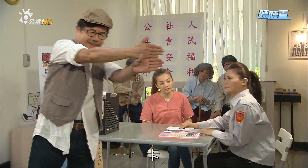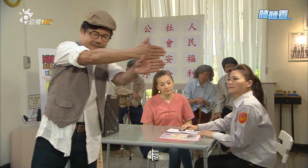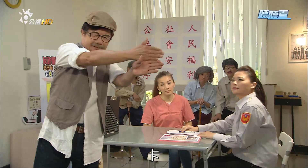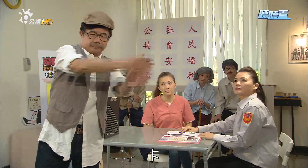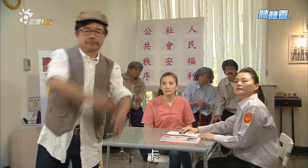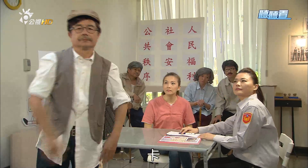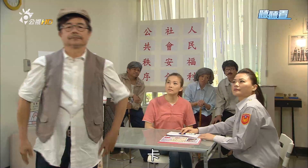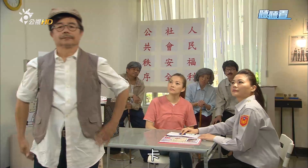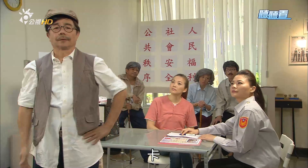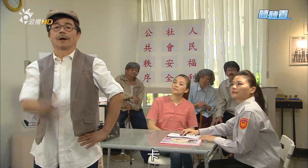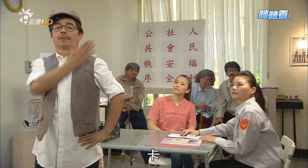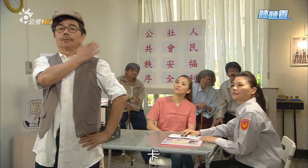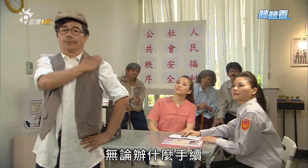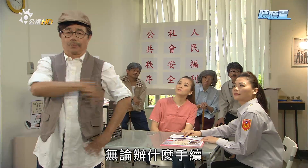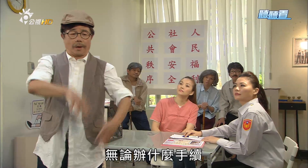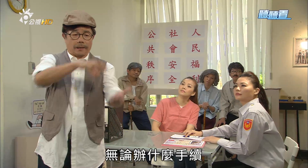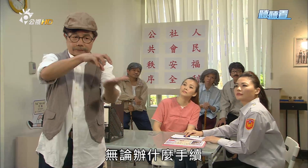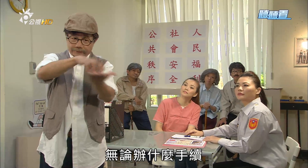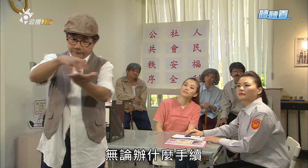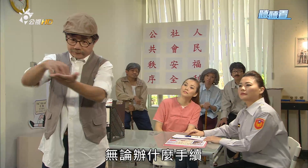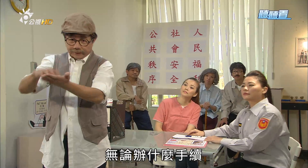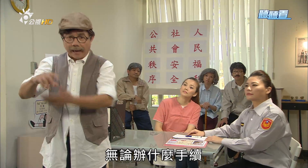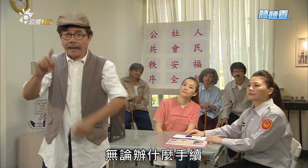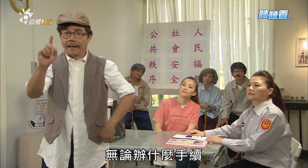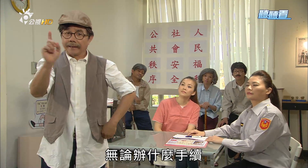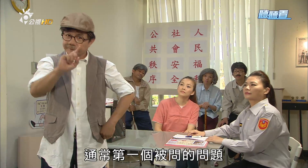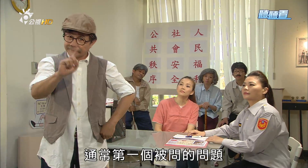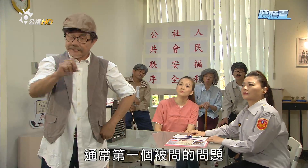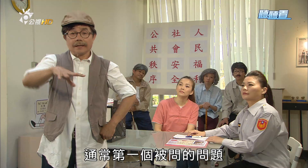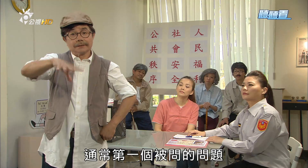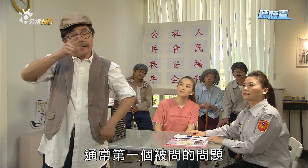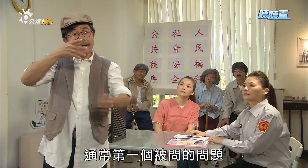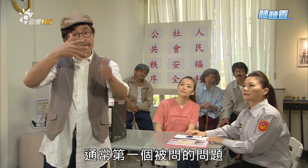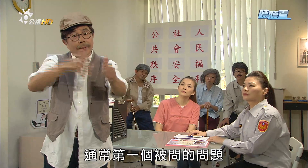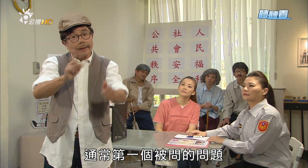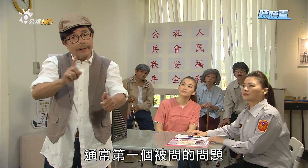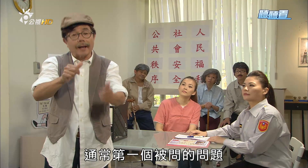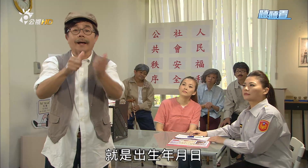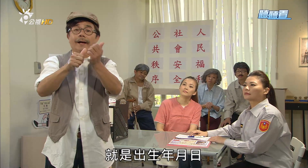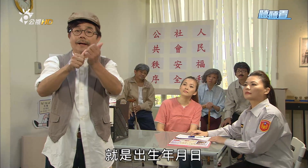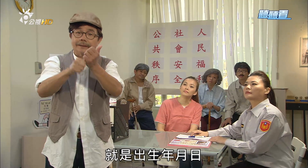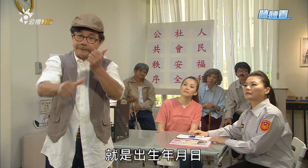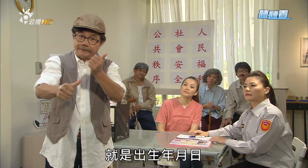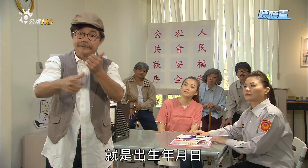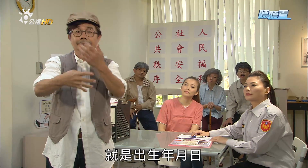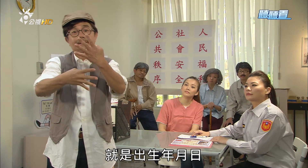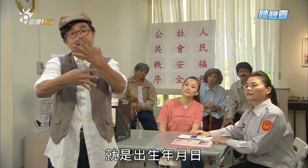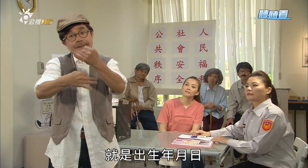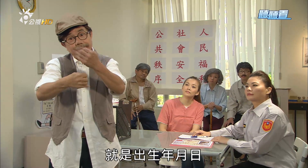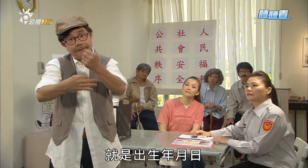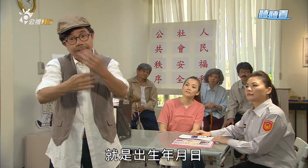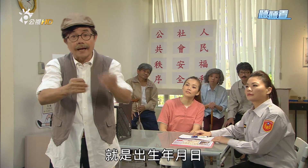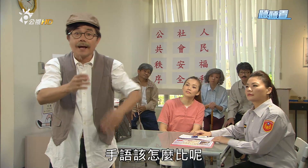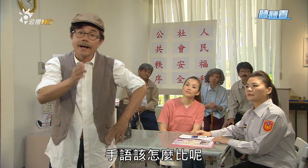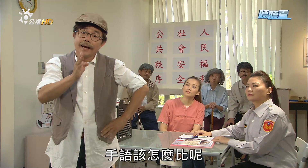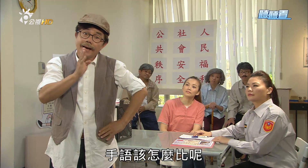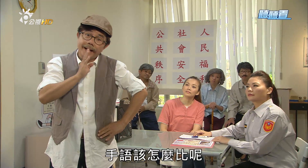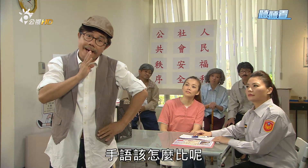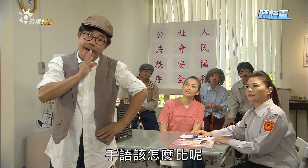他无论办什么手续啊，通常第一个被问的问题就是出生年月日。手语该怎么比